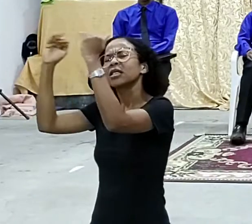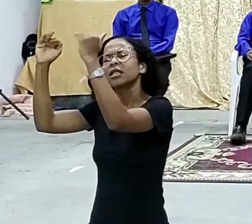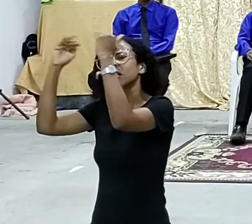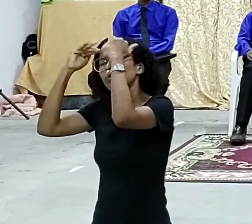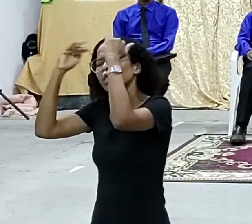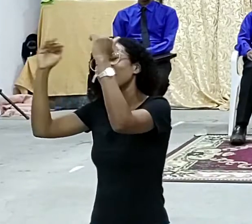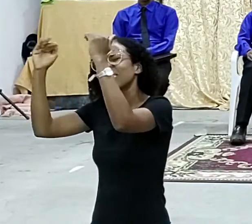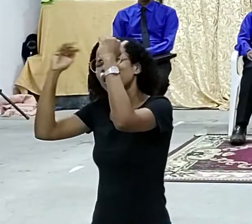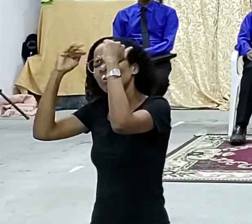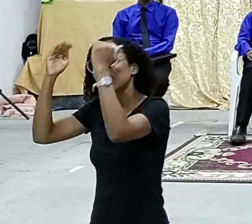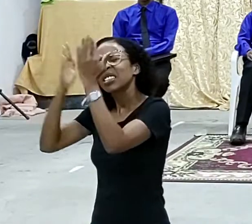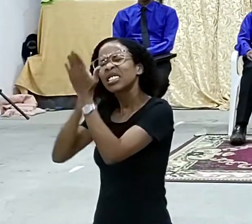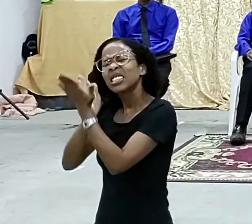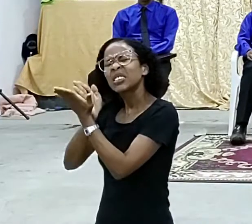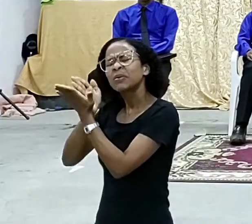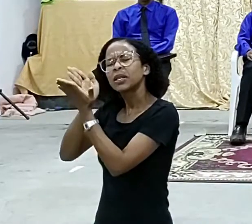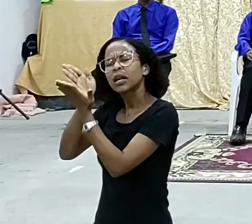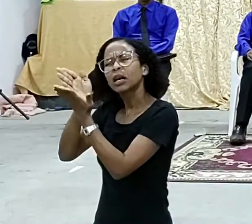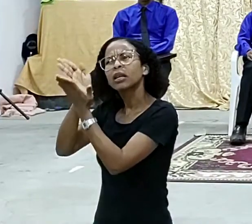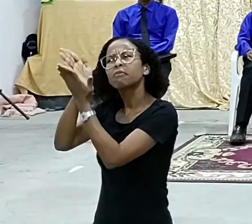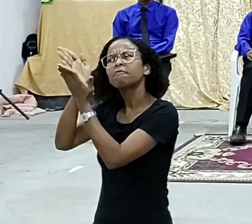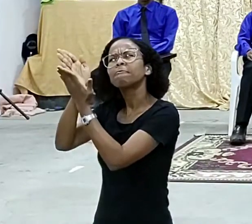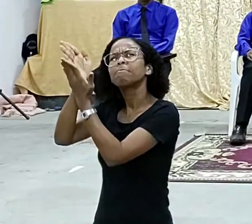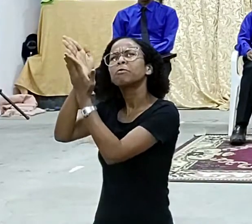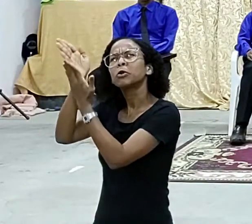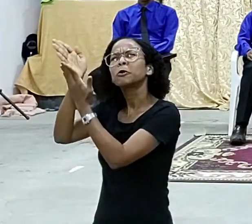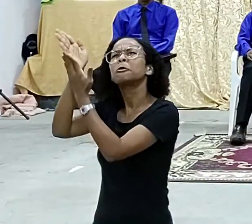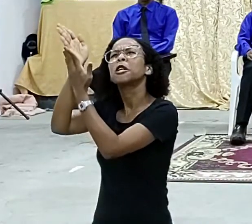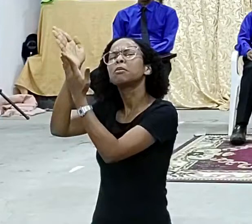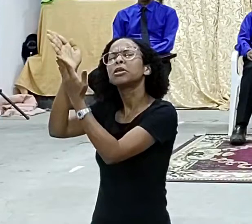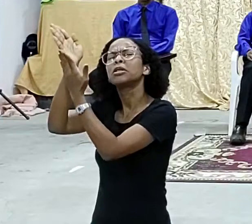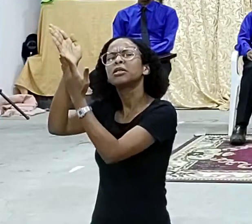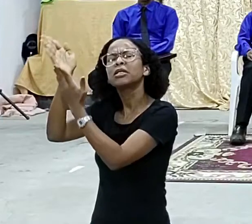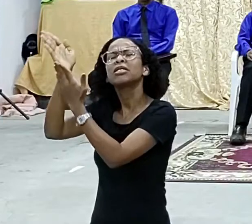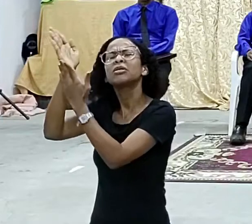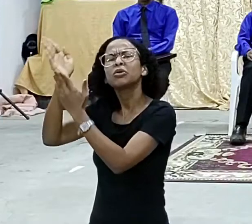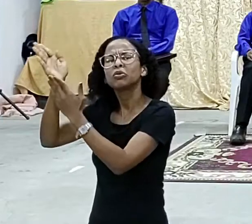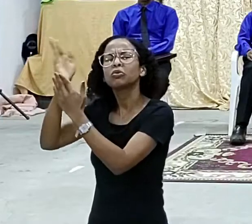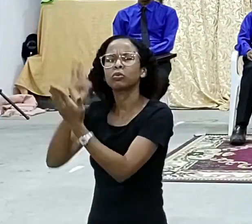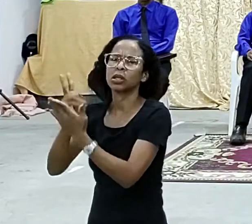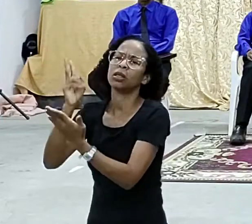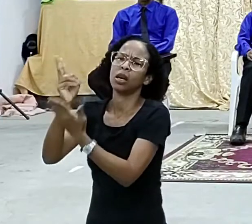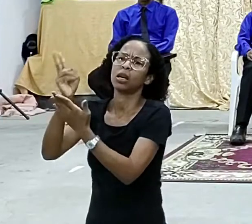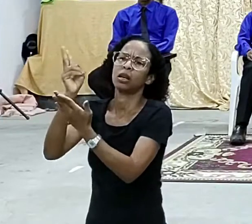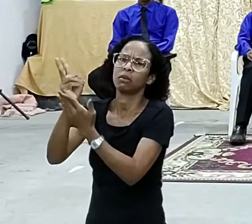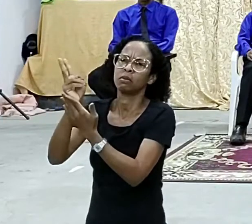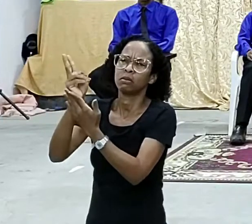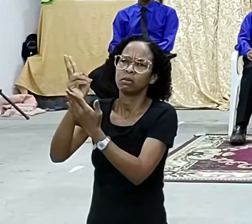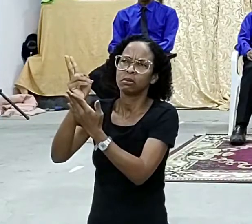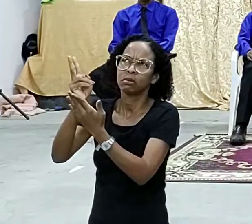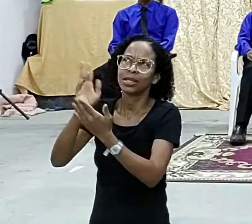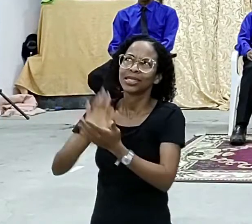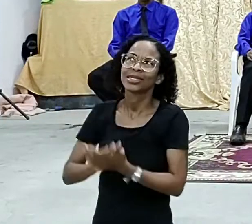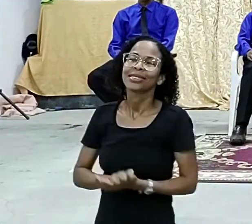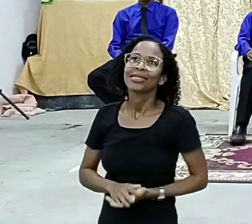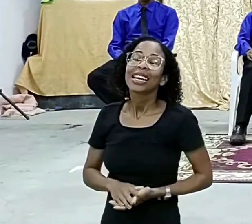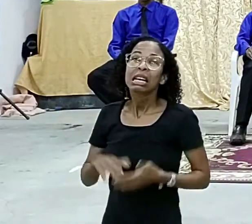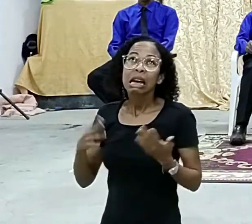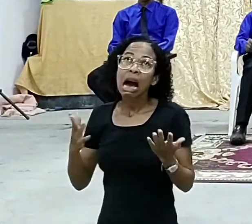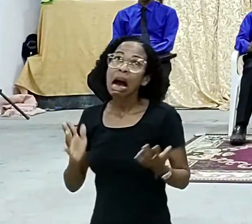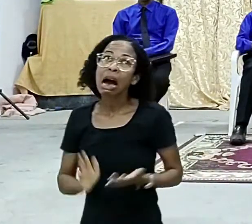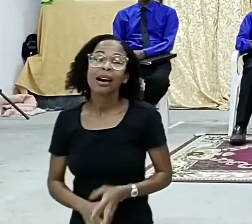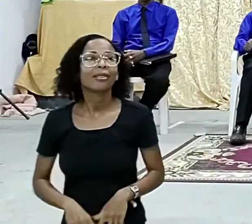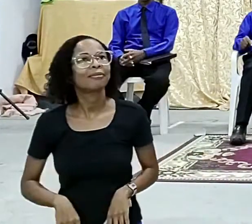Deus. Se nós fizermos desta forma, a gente pode até passar pela